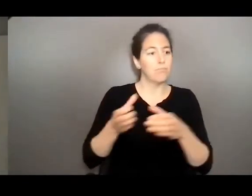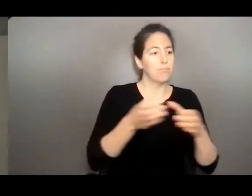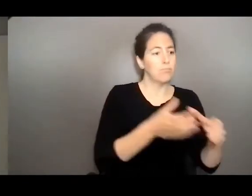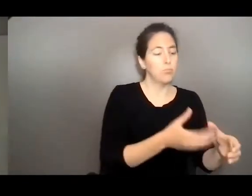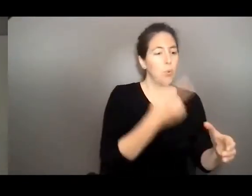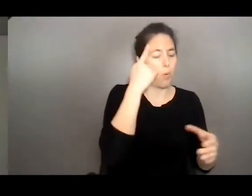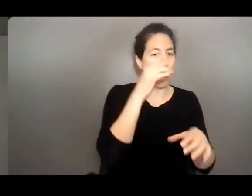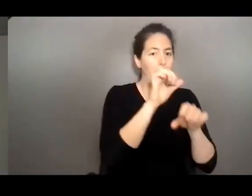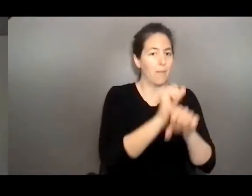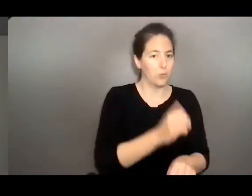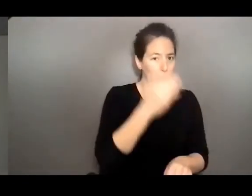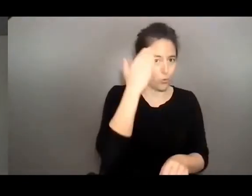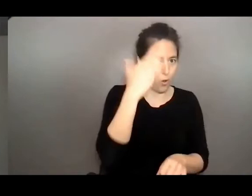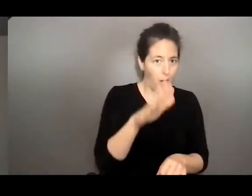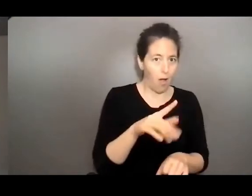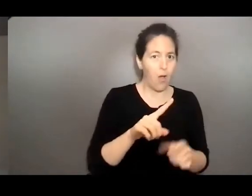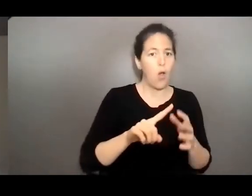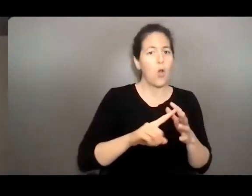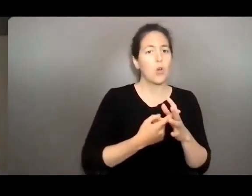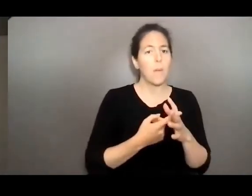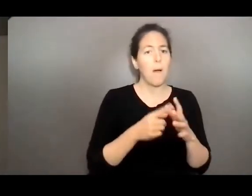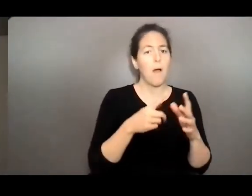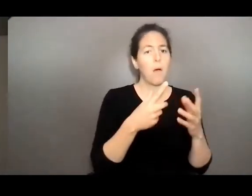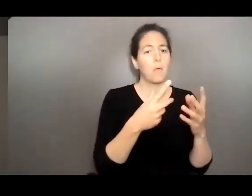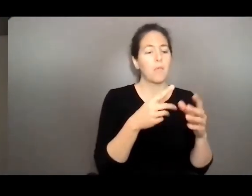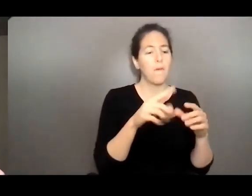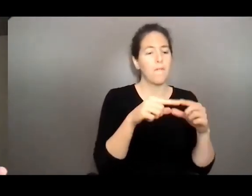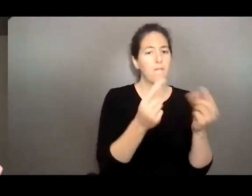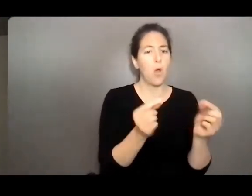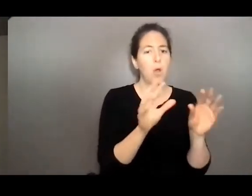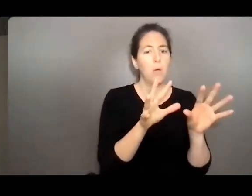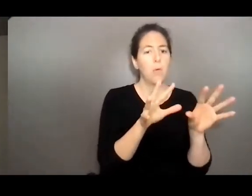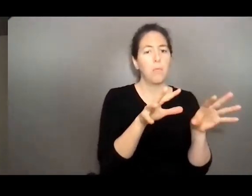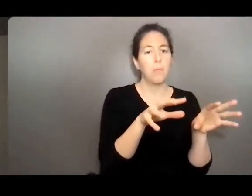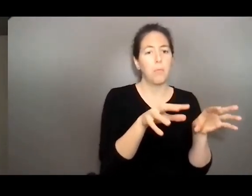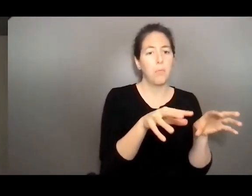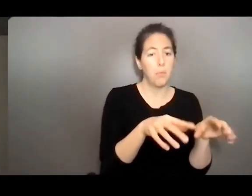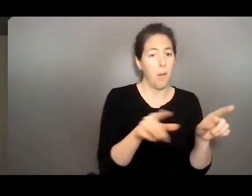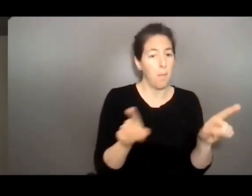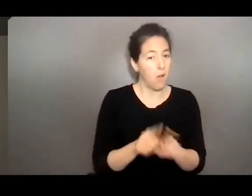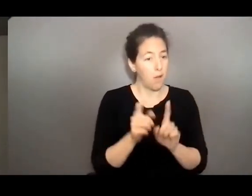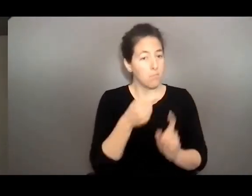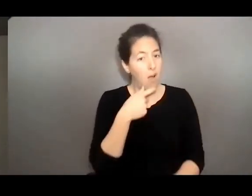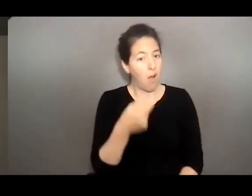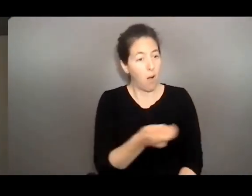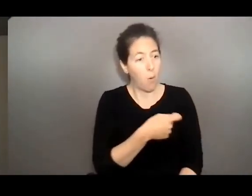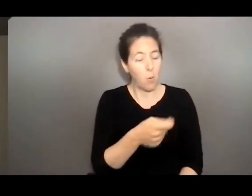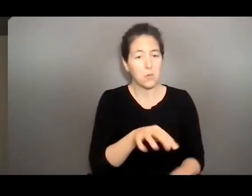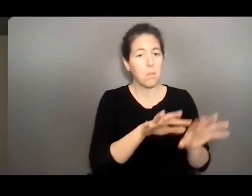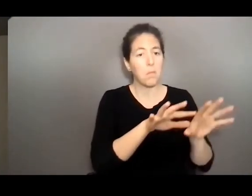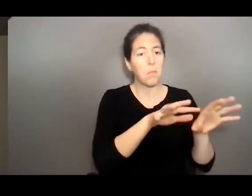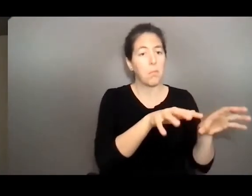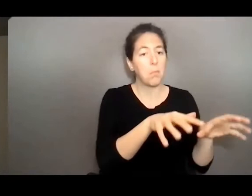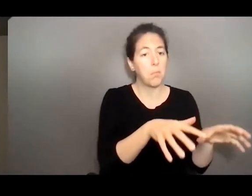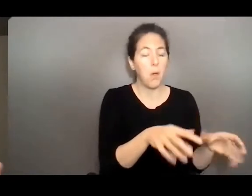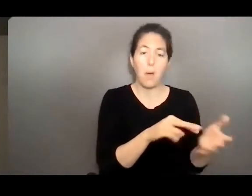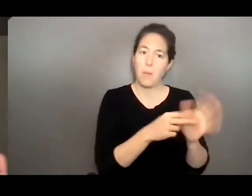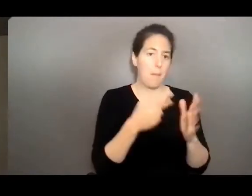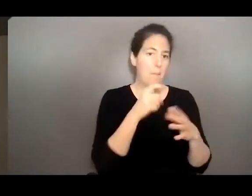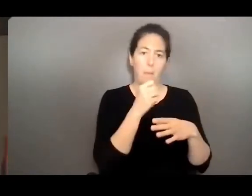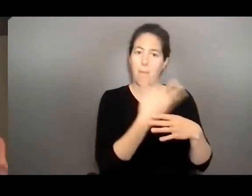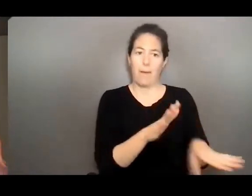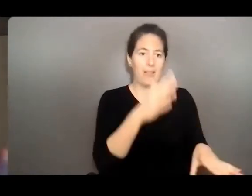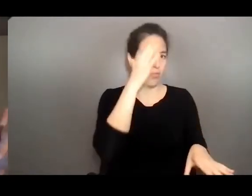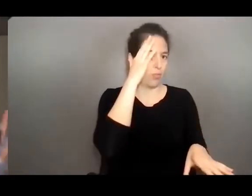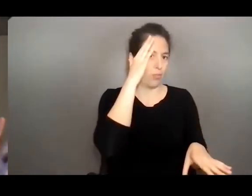même si vous les arrosez fréquemment ça veut dire que sont peut-être pas prêtes à être au soleil et donc retourner